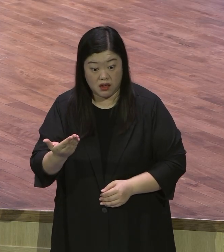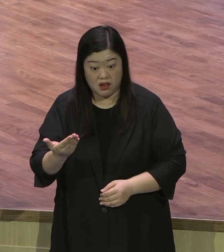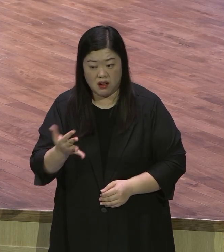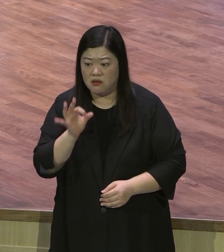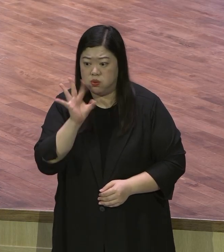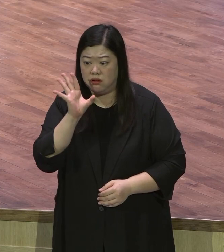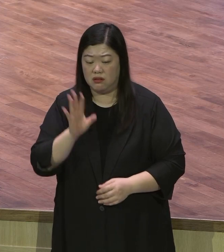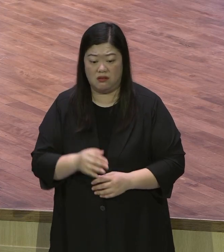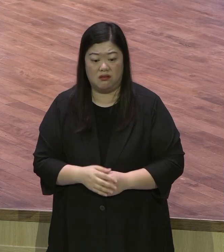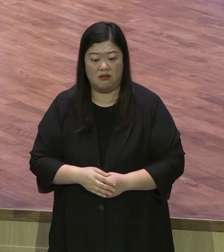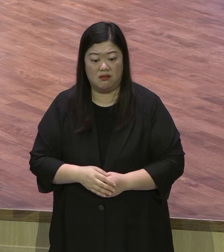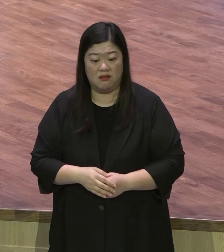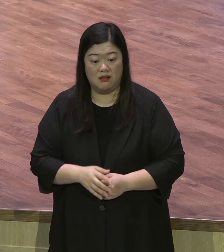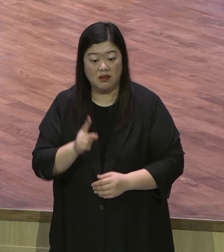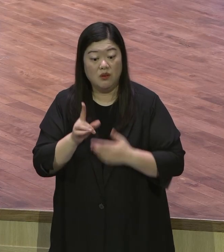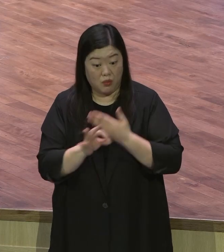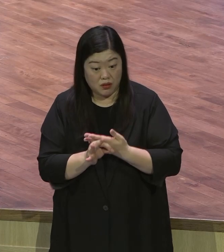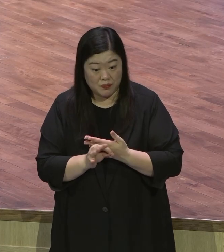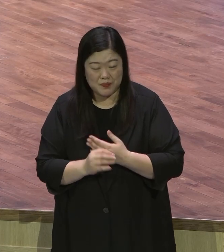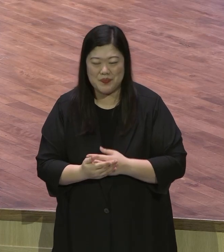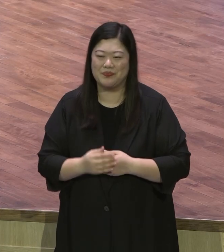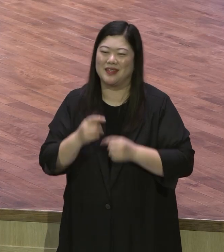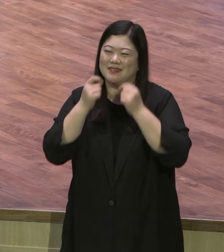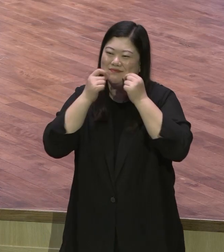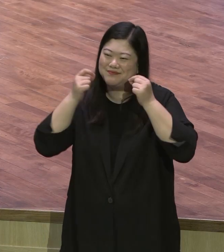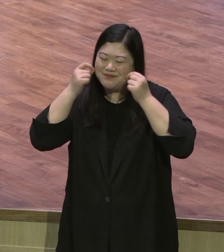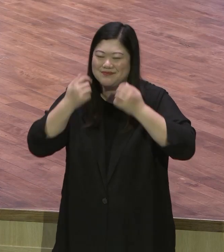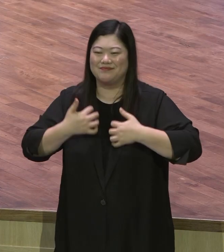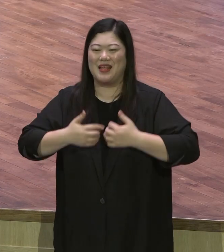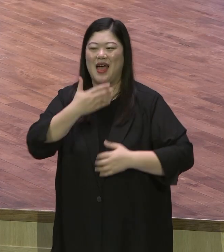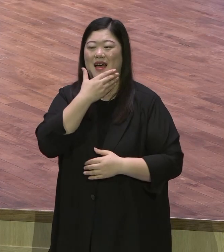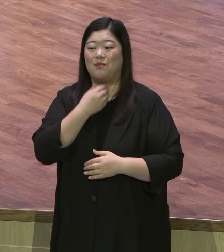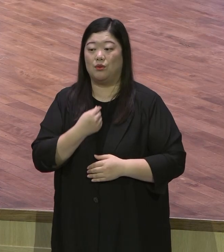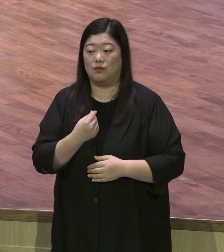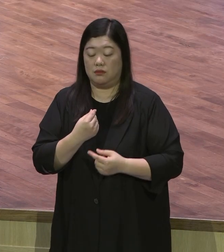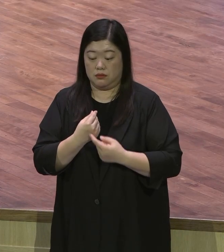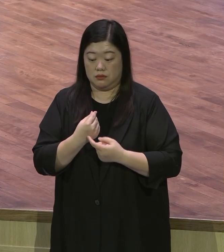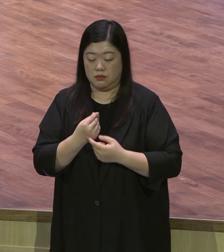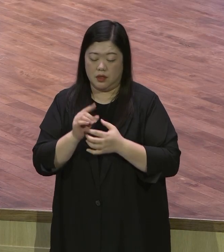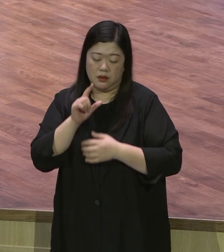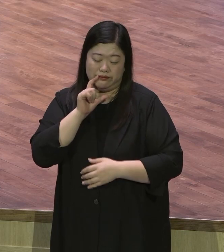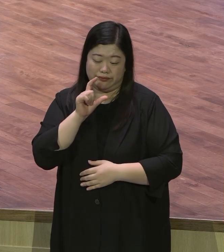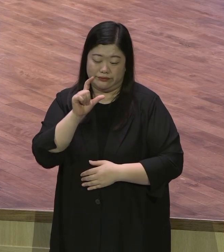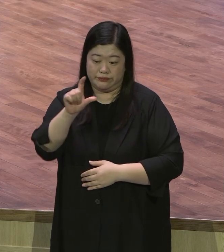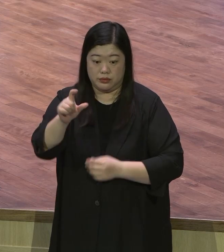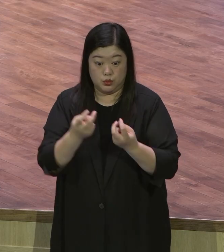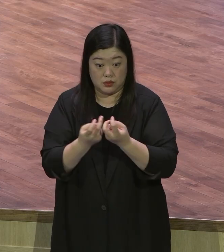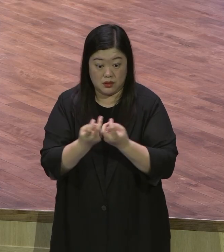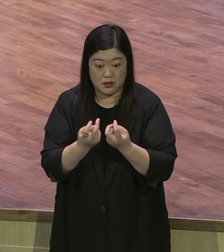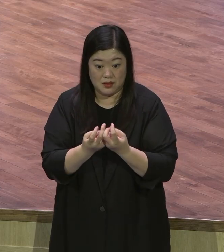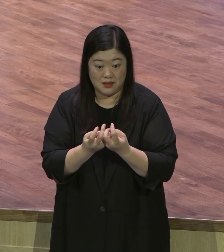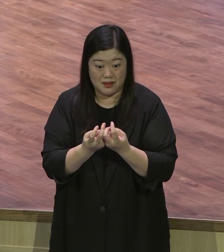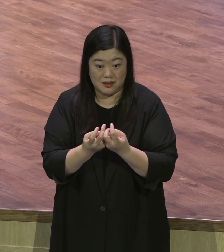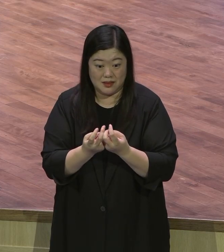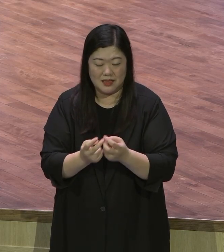그럼 어떤 방법이 있습니까? 오직 한 가지 방법밖에 없어요. 예수